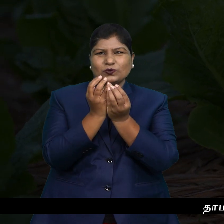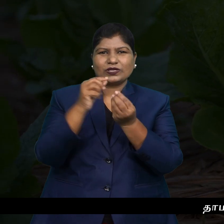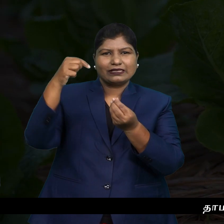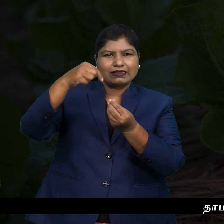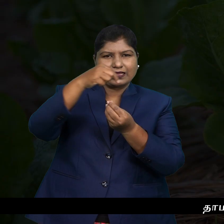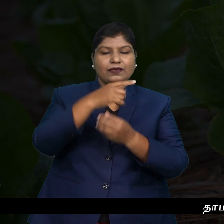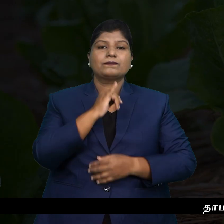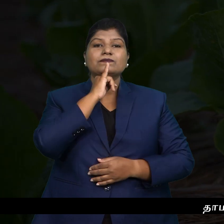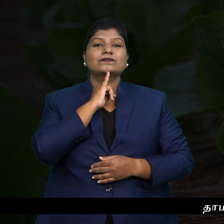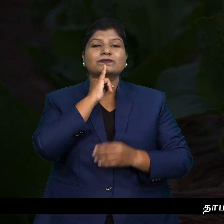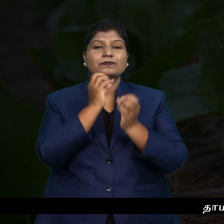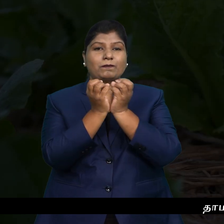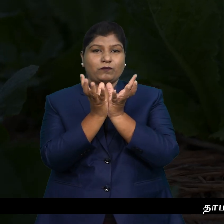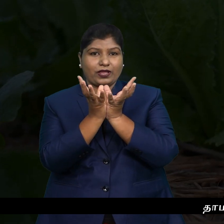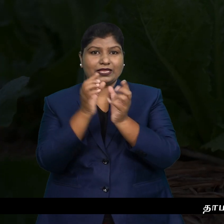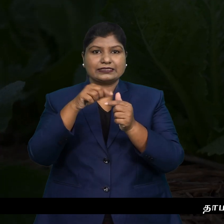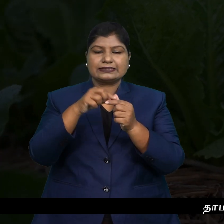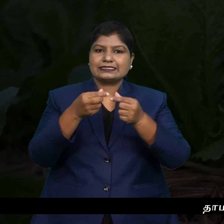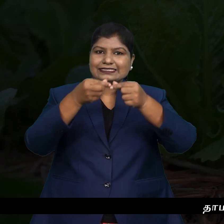தாமரை தண்டுகள்,